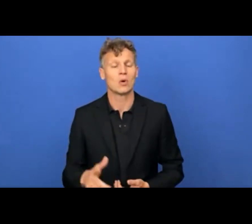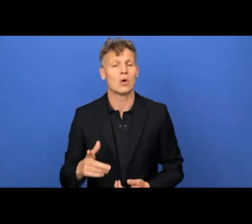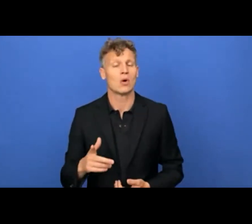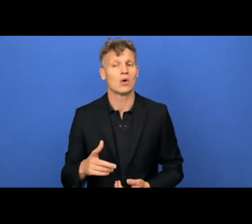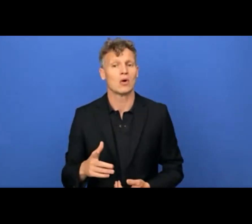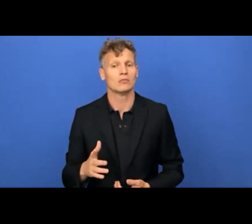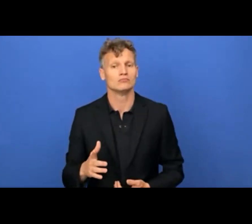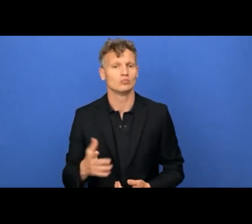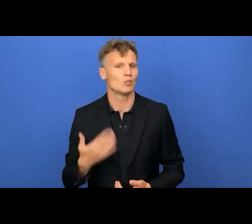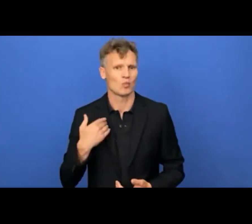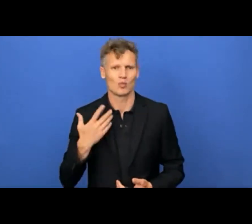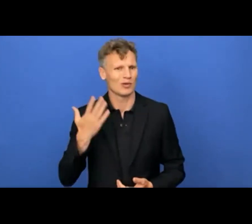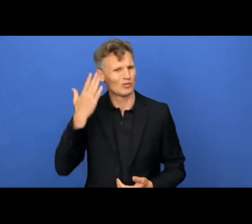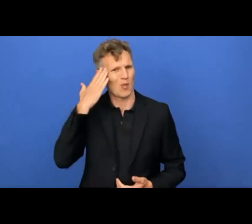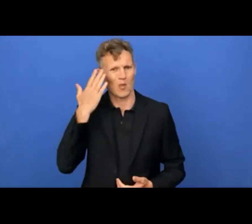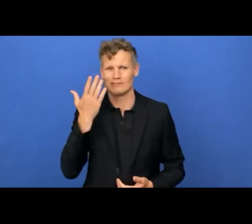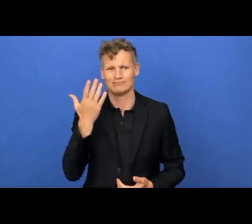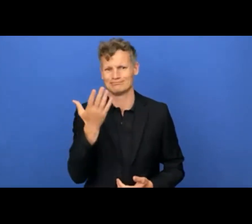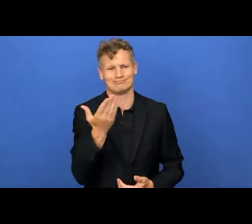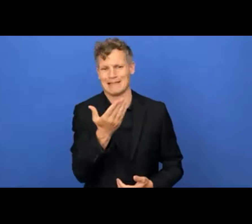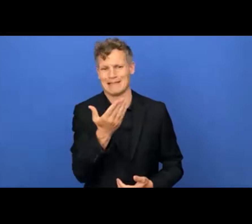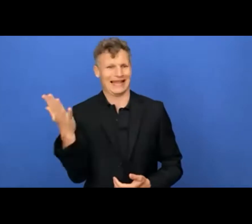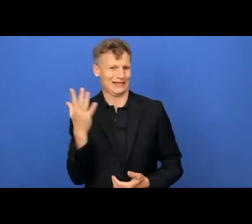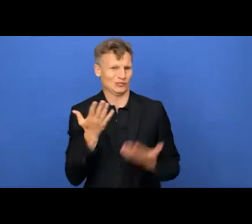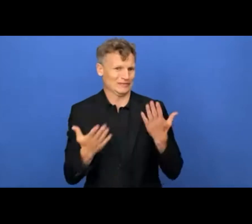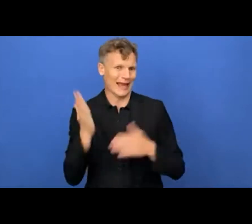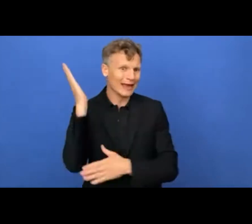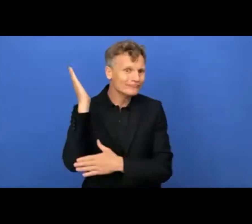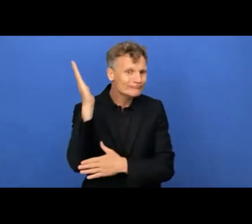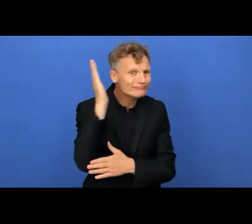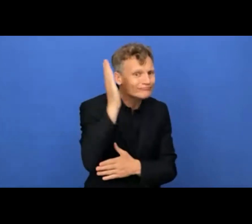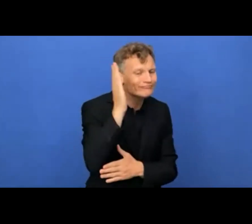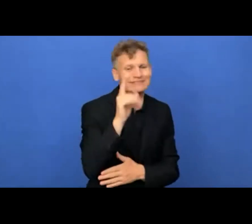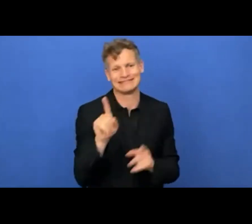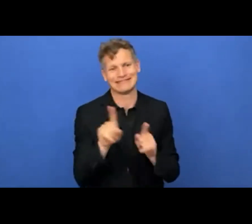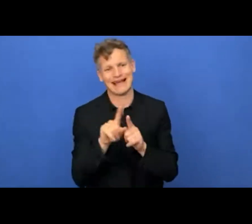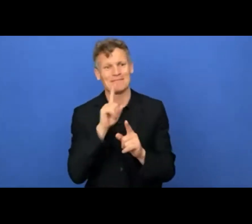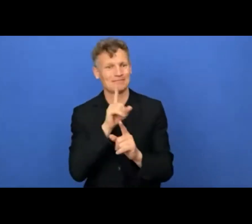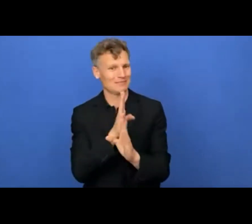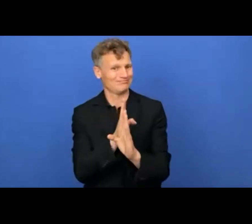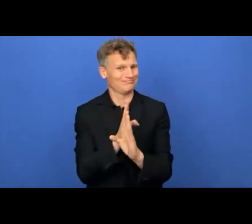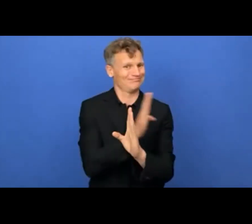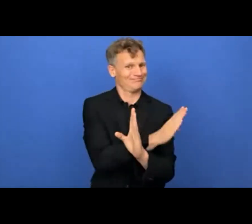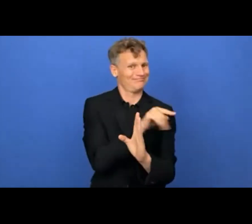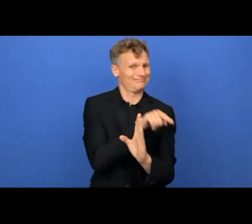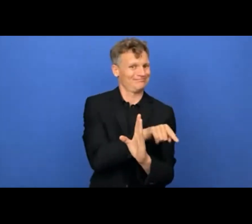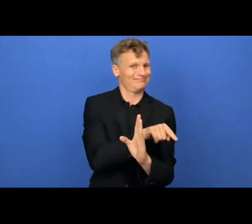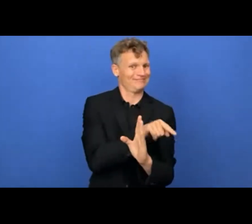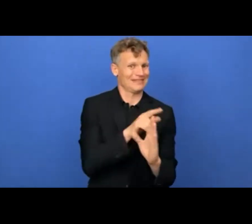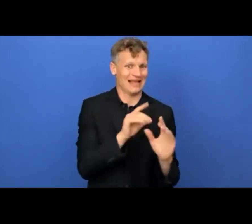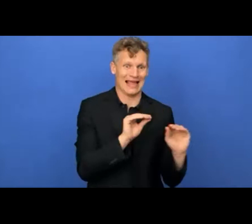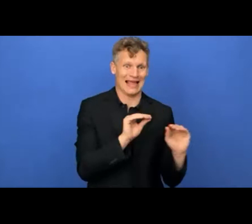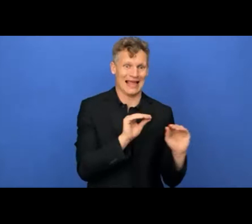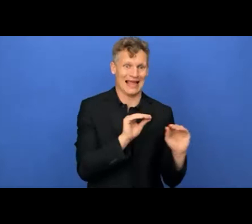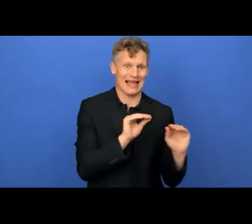Nous avons entendu de la part de nombreux intervenants aujourd'hui que l'éducation de la petite enfance n'est pas une